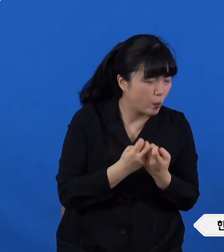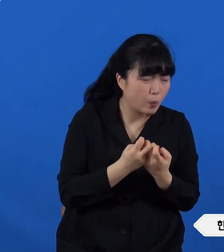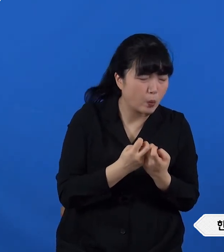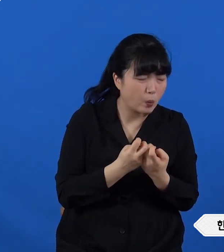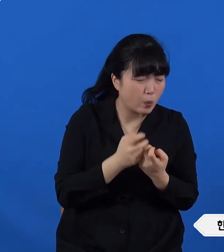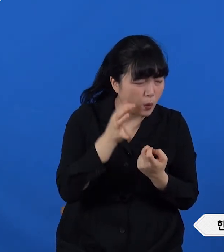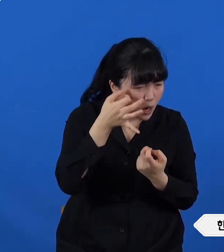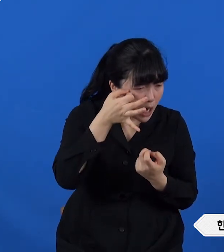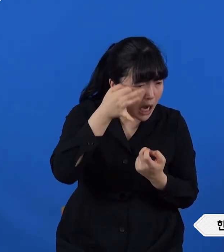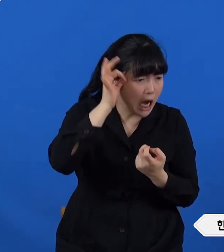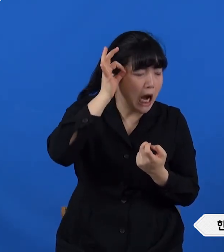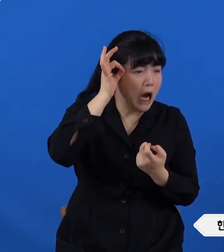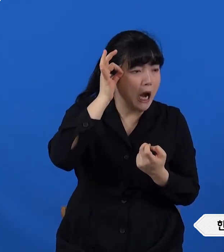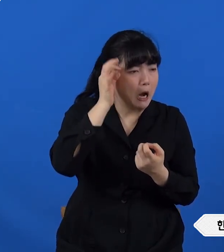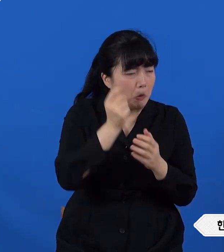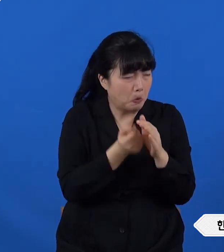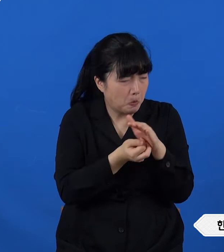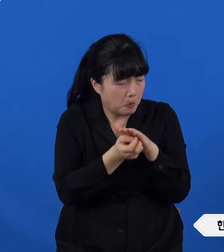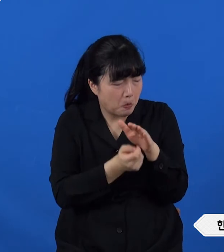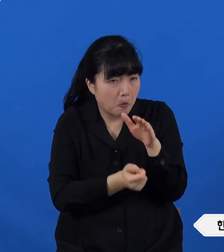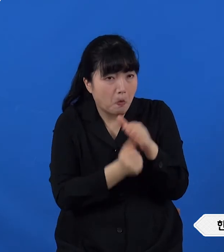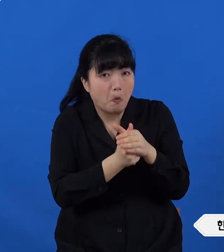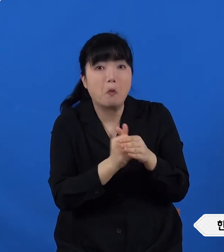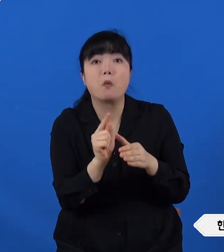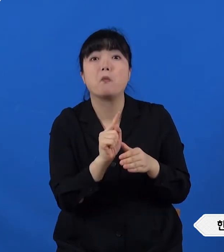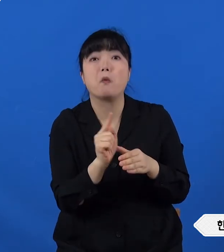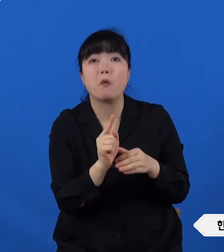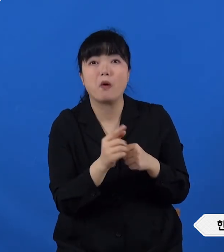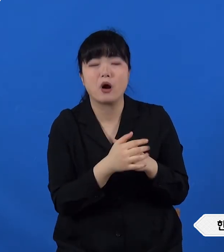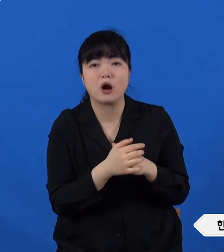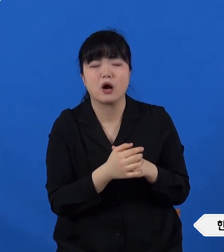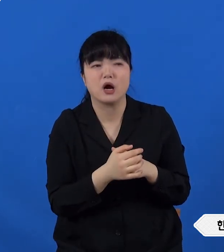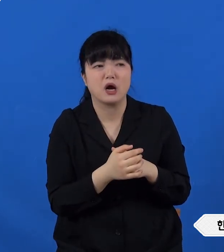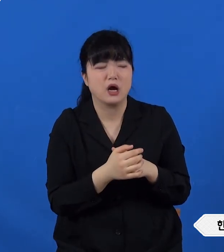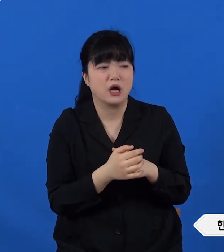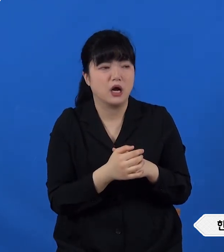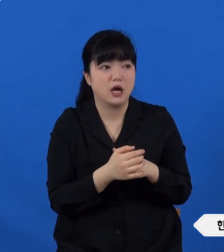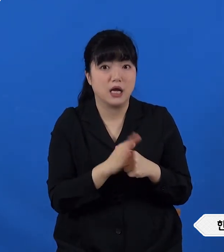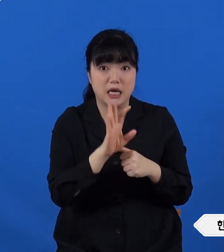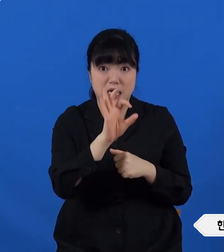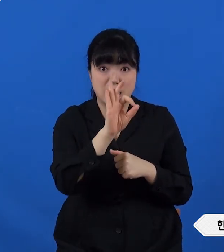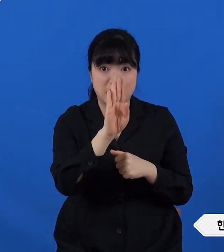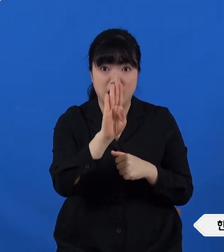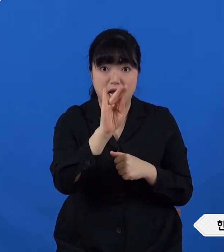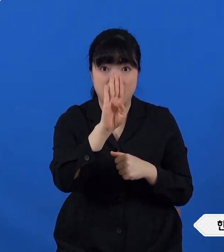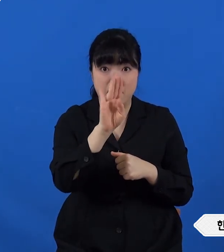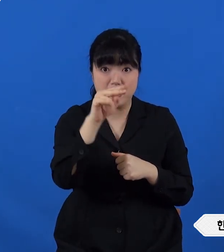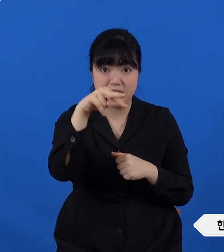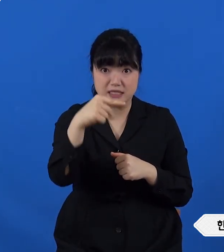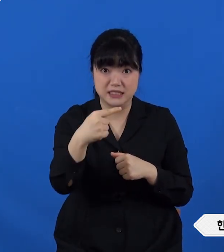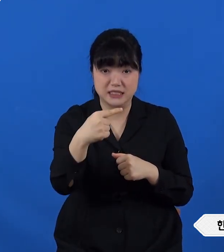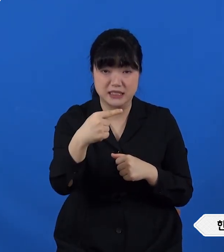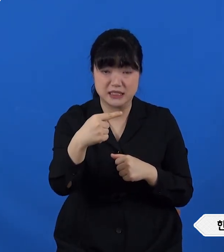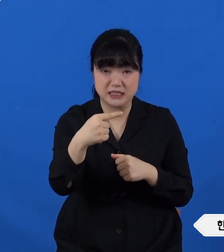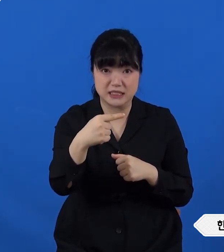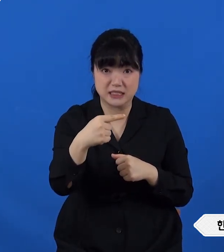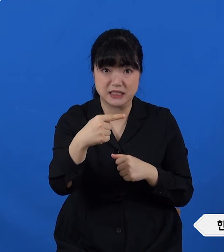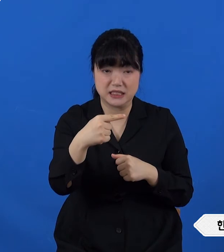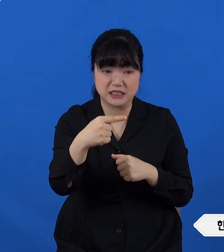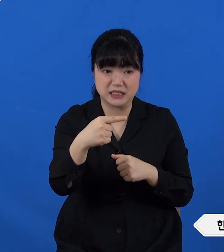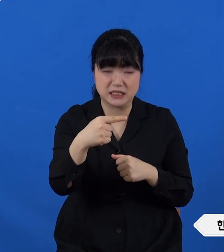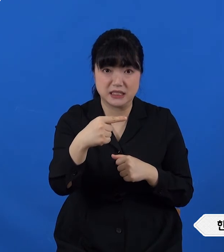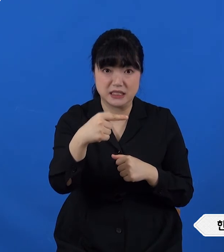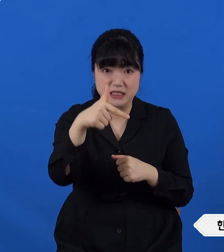그러다가 그들이 꼼수를 생각해냈습니다. 야베스 길앗 사람들이 전쟁에 참여하지 않은